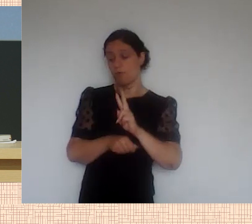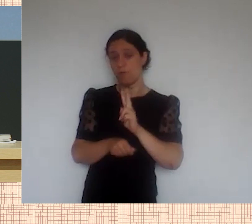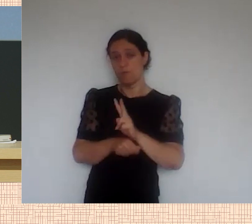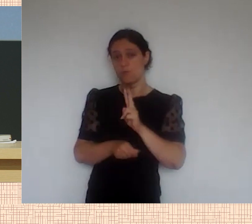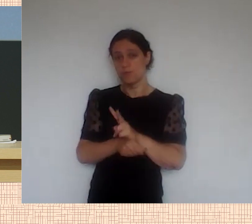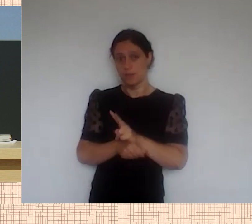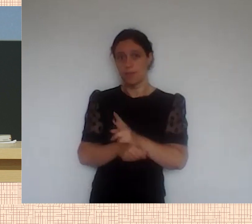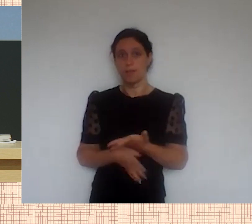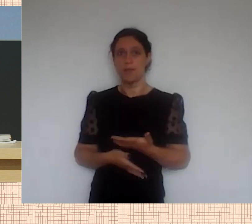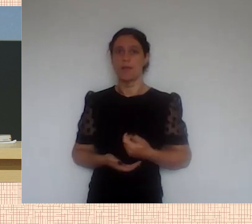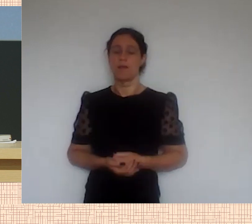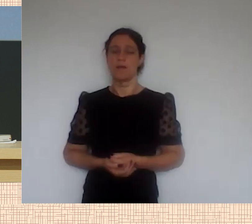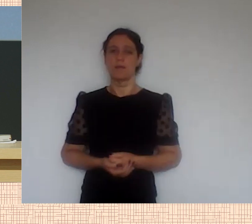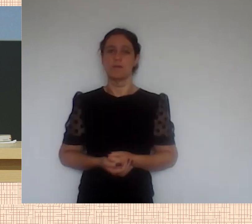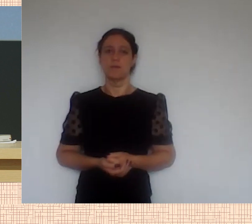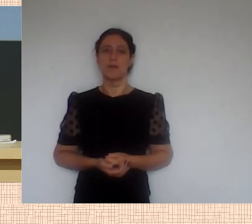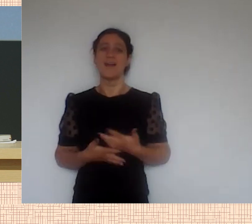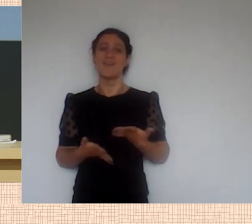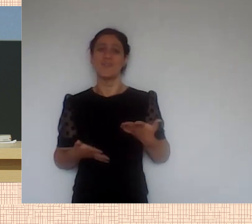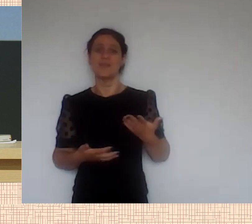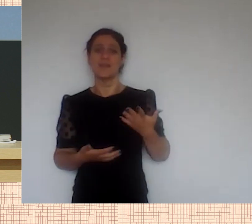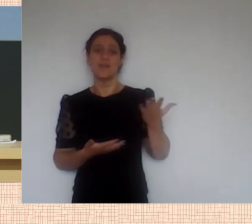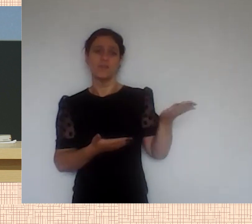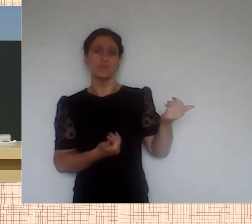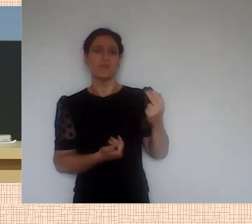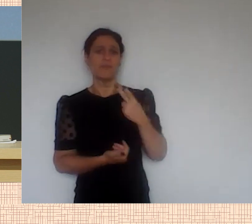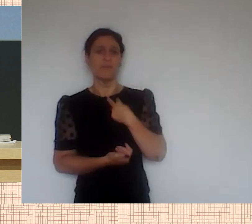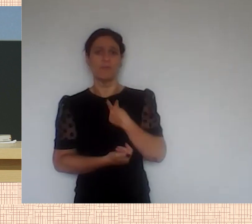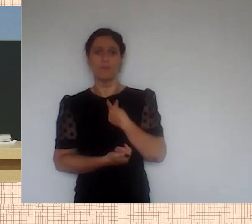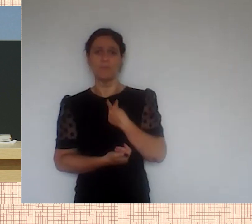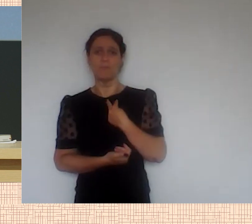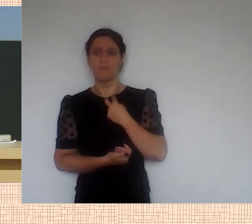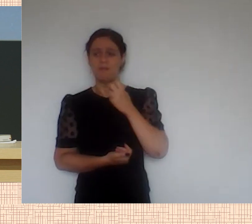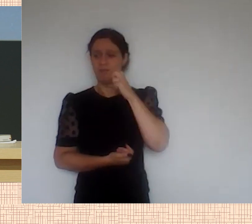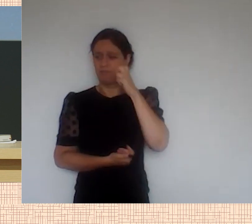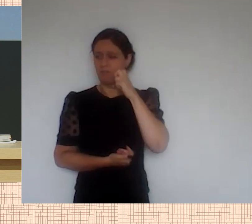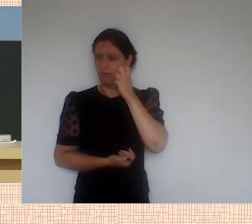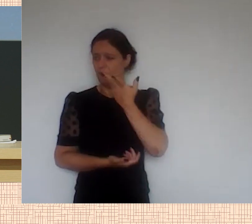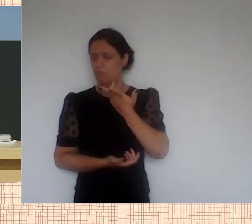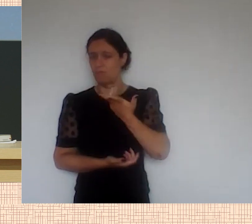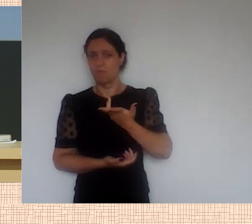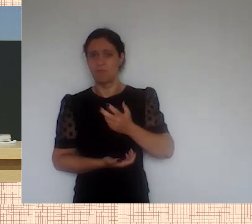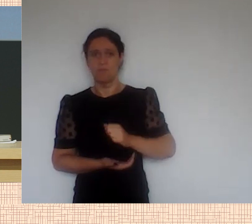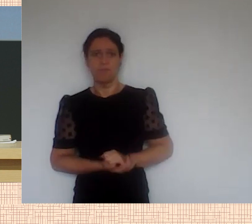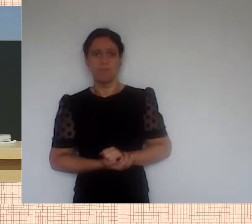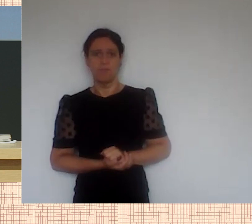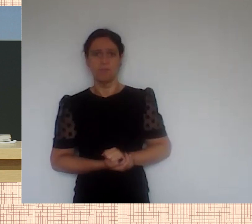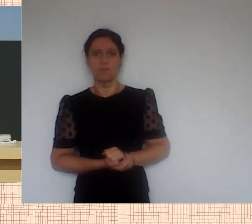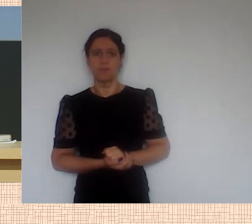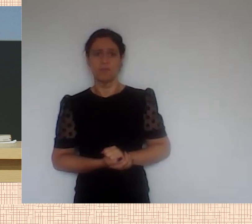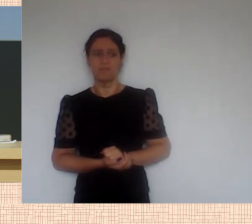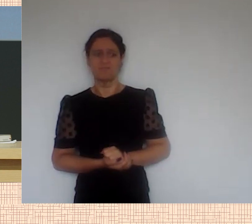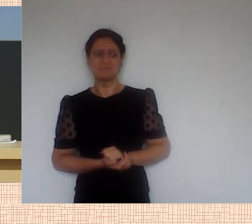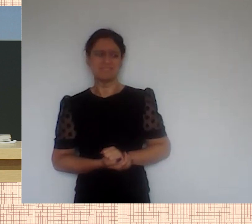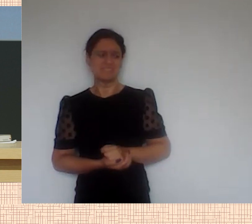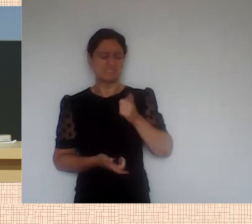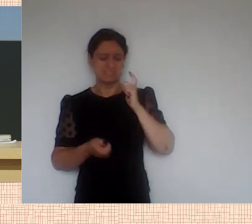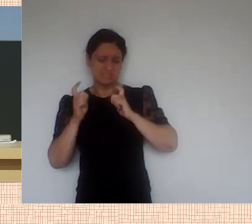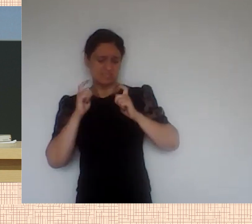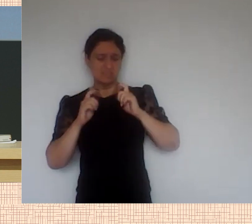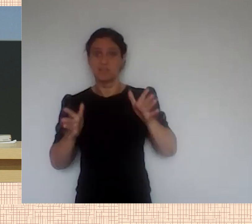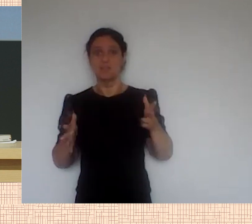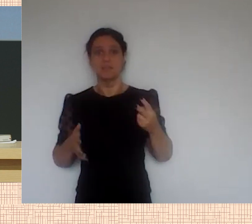todos ocupados, os jovens estão todos tímidos, os jovens estão todos bloqueados, travados. Irmãos, vamos fazer imersão,